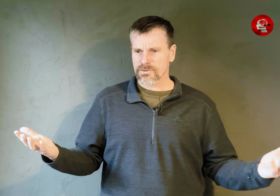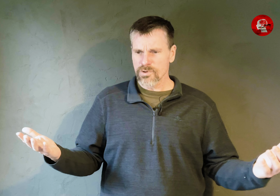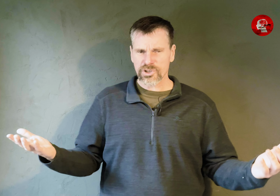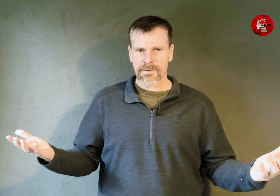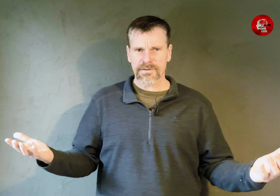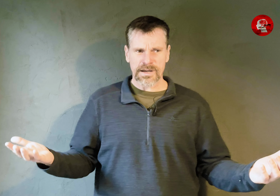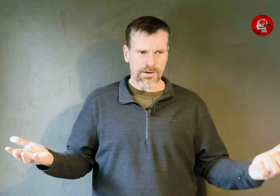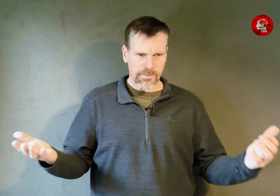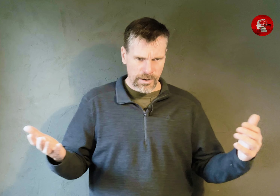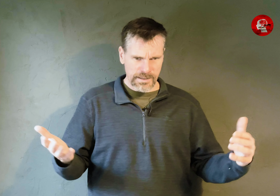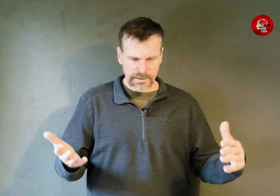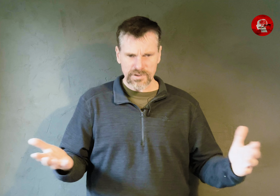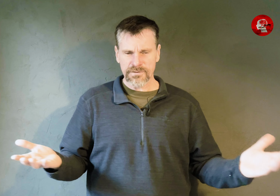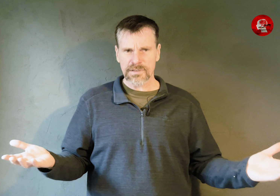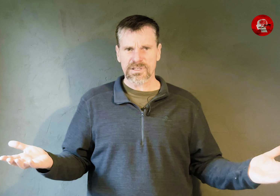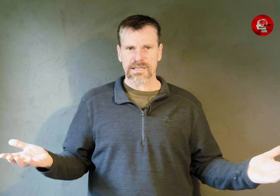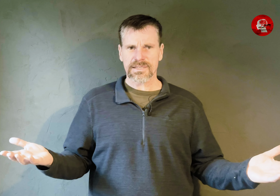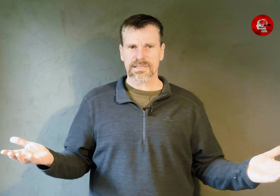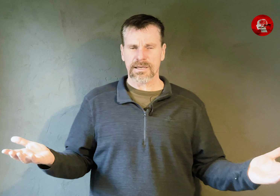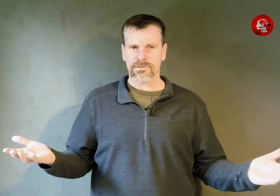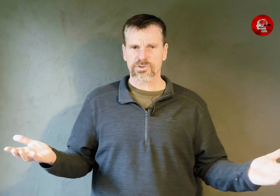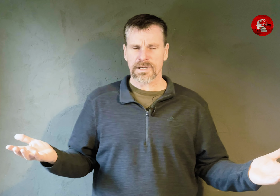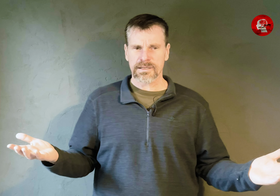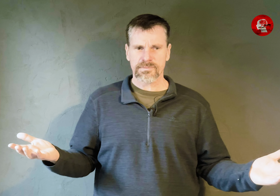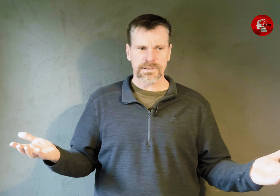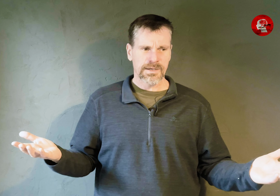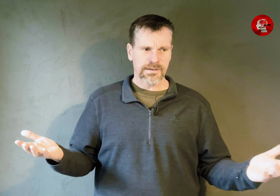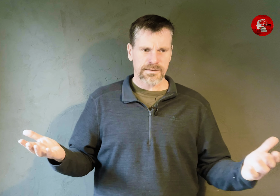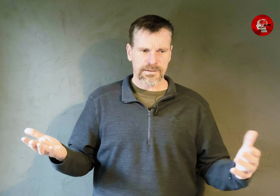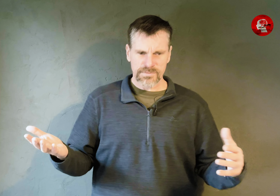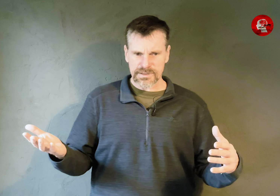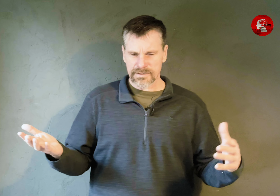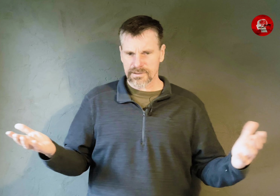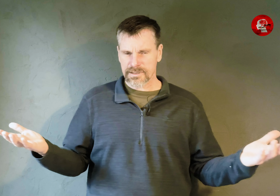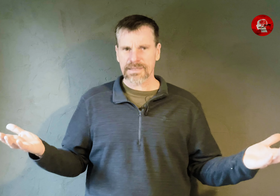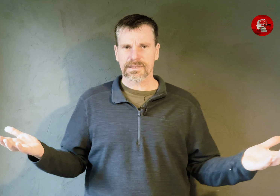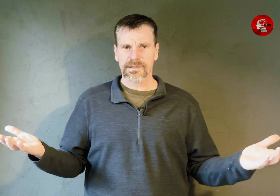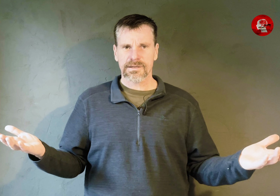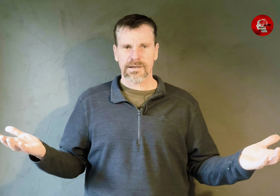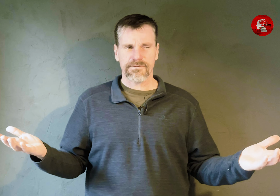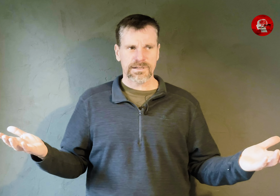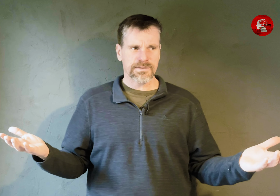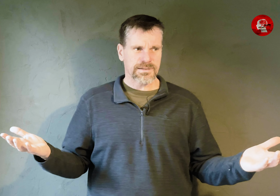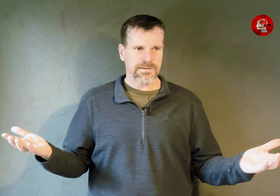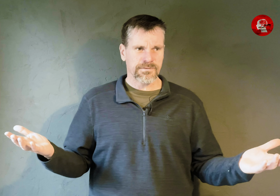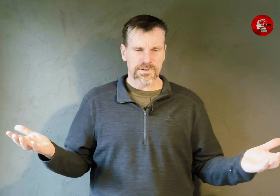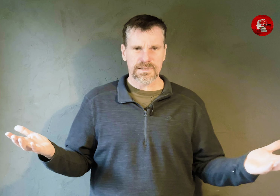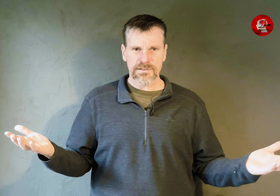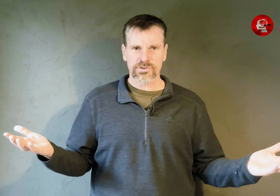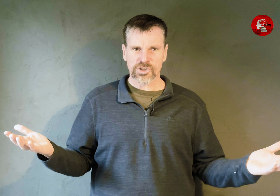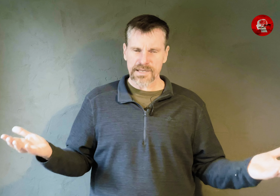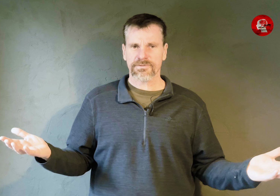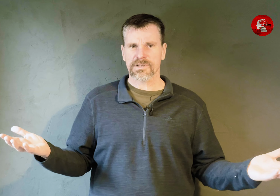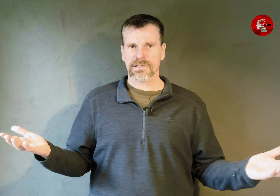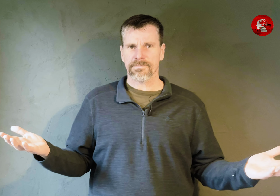kugelschreiber erfahrung aber definitiv nicht mit kettensägen und schon gar nicht mit mit ketten ja weil sonst würde es nicht so einen scheiß von dir geben